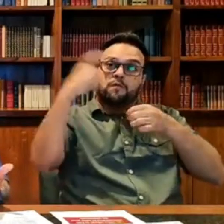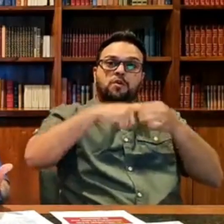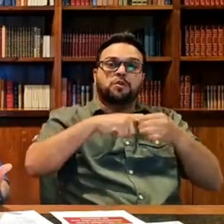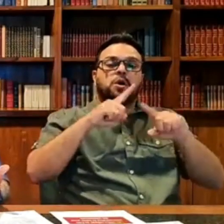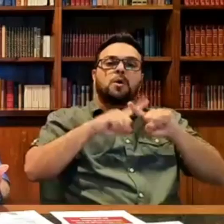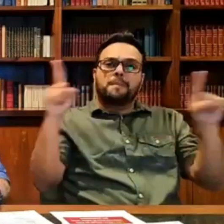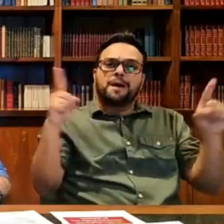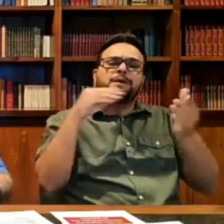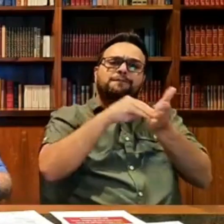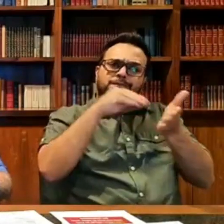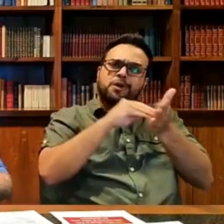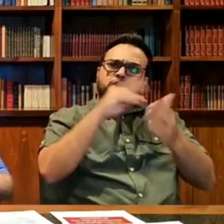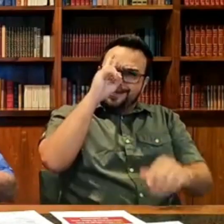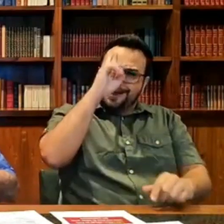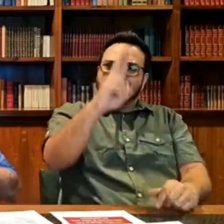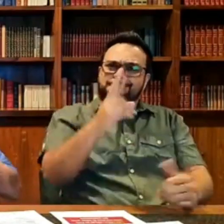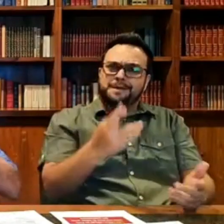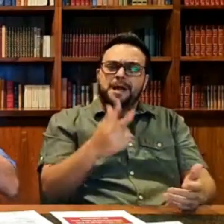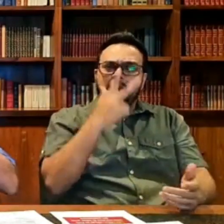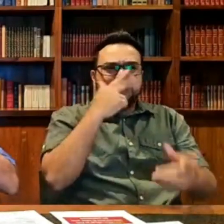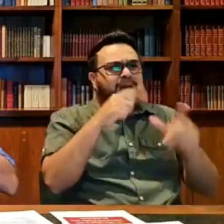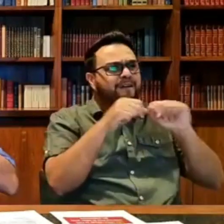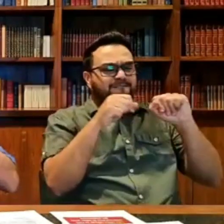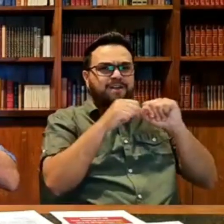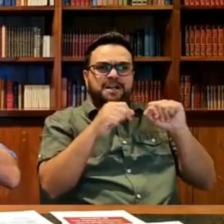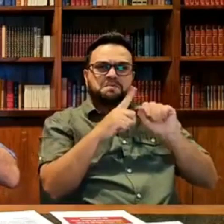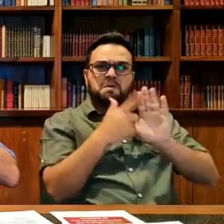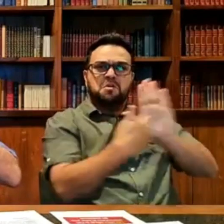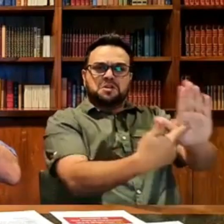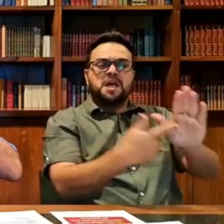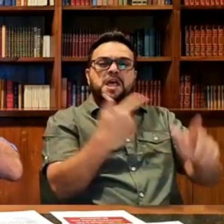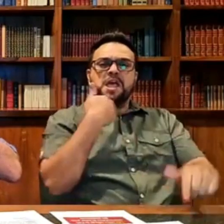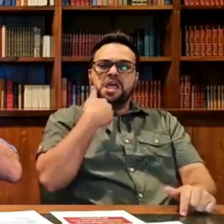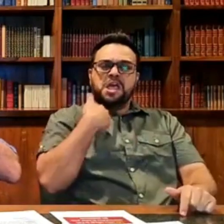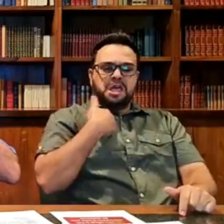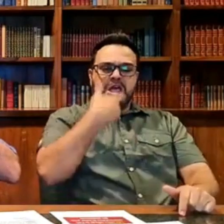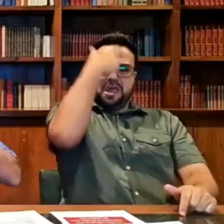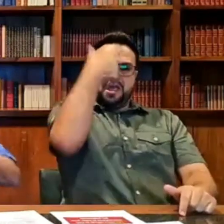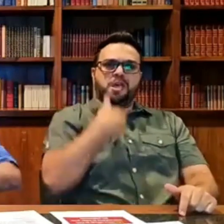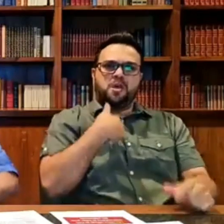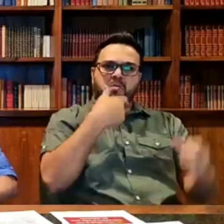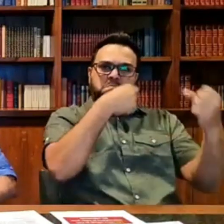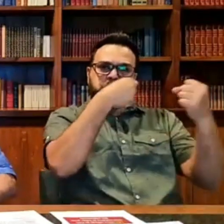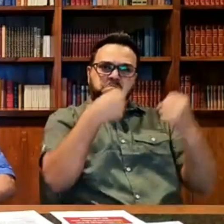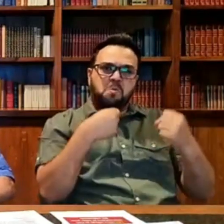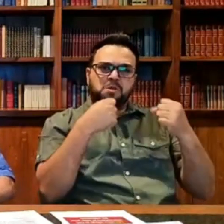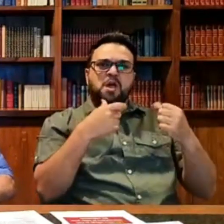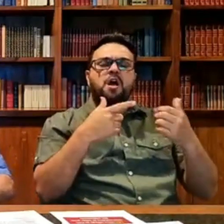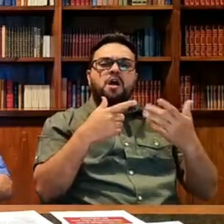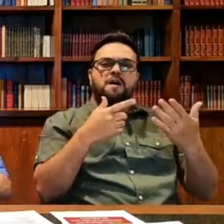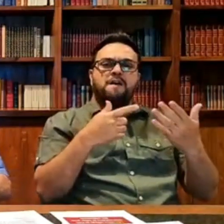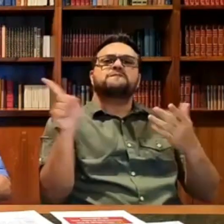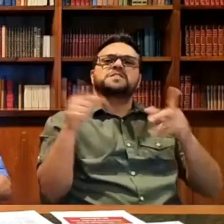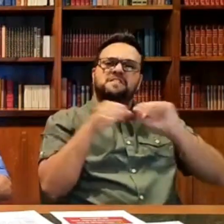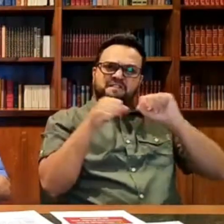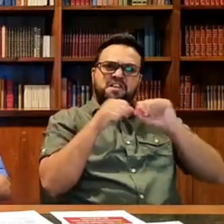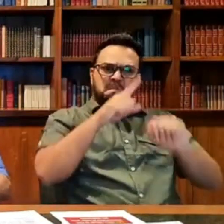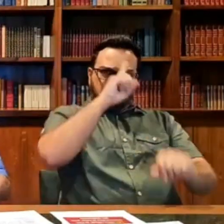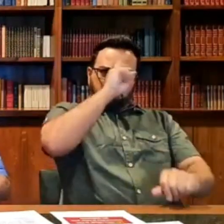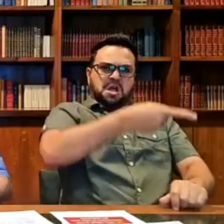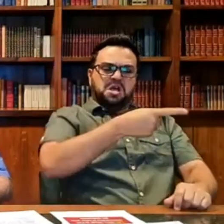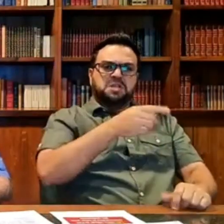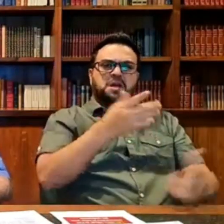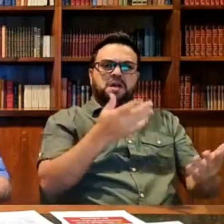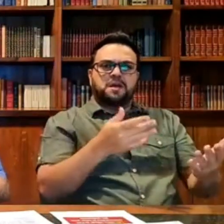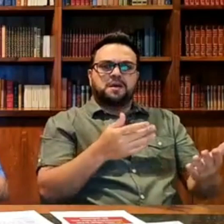Agora, a falta de consideração parece que faz para mostrar: olha, eu sou togado aqui, ó. Você vai me receber e fazer o que eu quero,